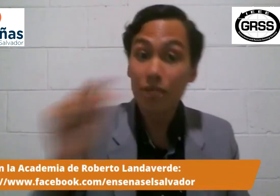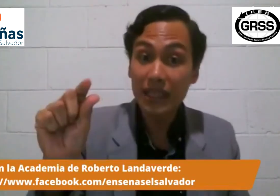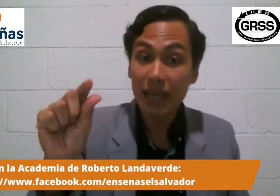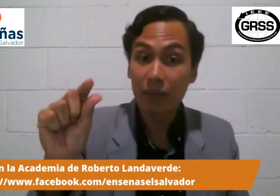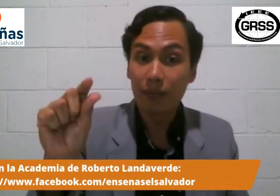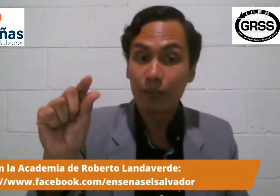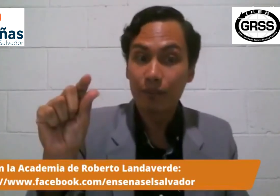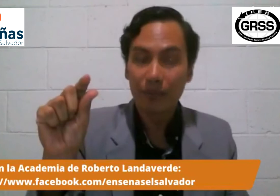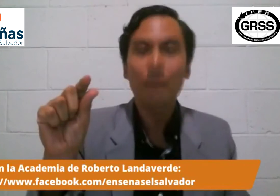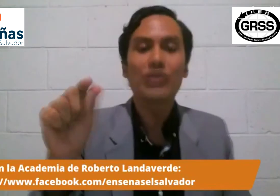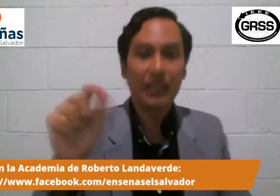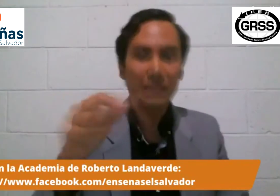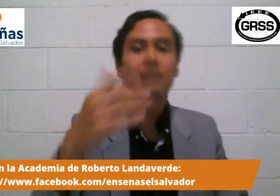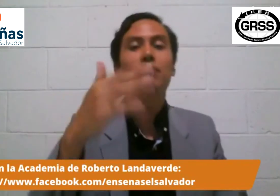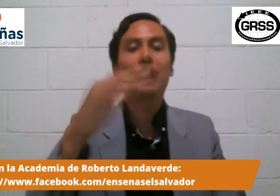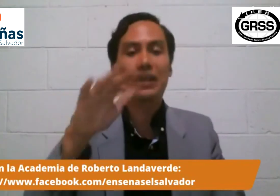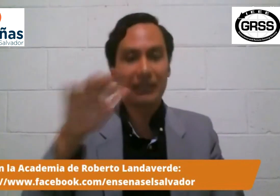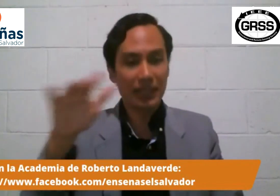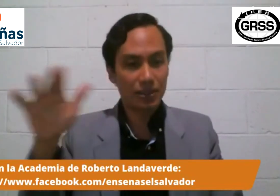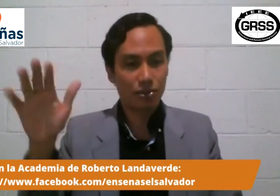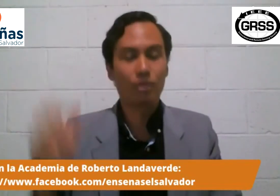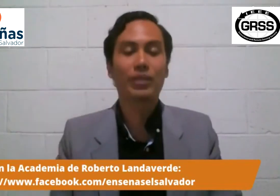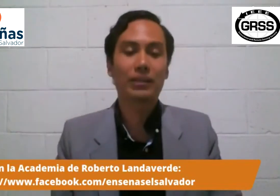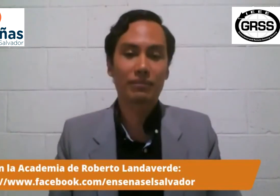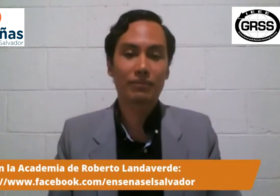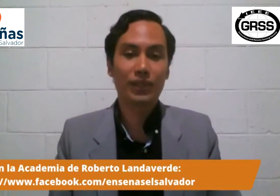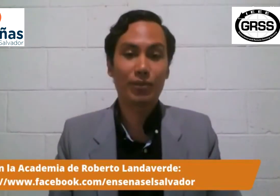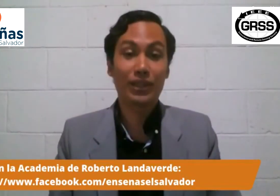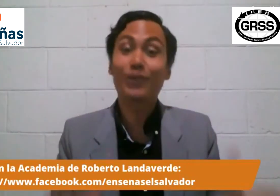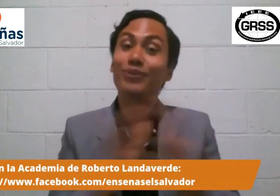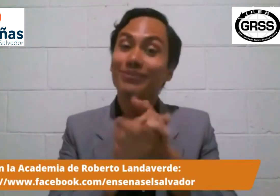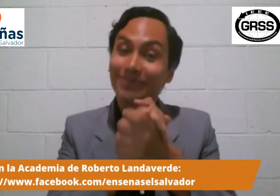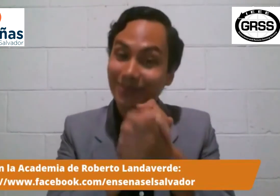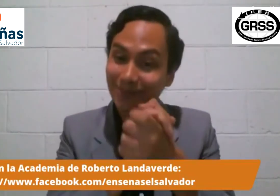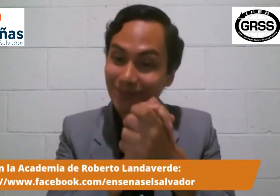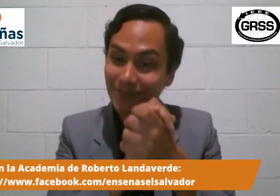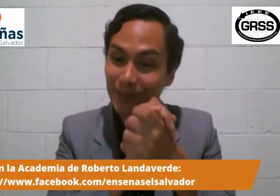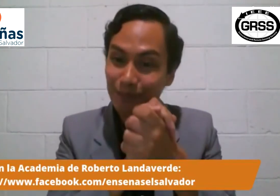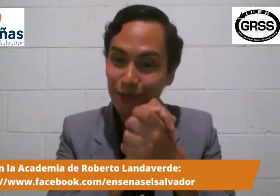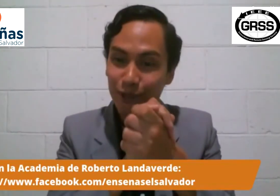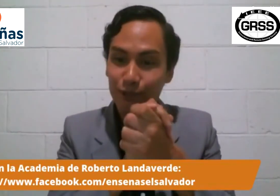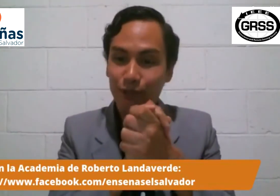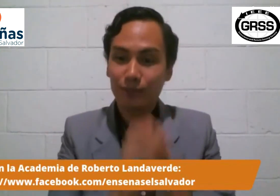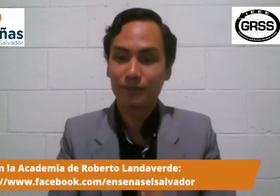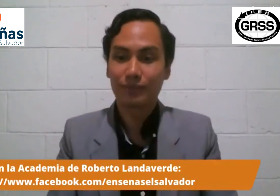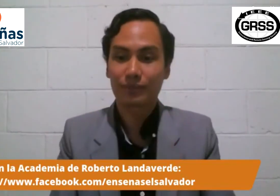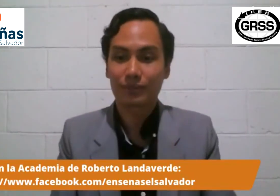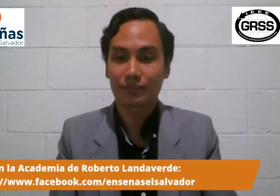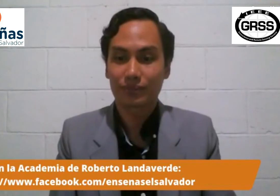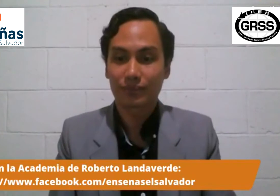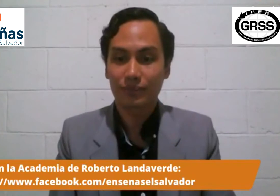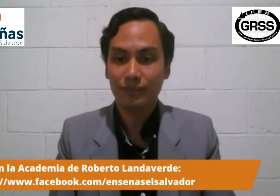¿cómo se llama? Y ustedes me deletrean su nombre. Y después digo, mucho gusto.